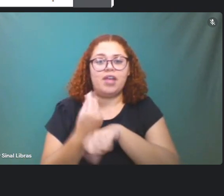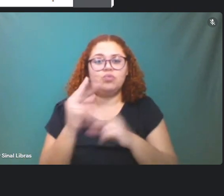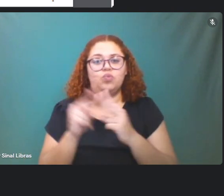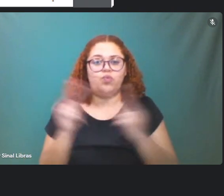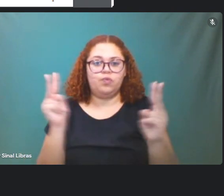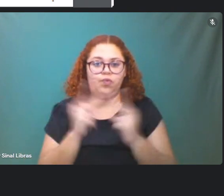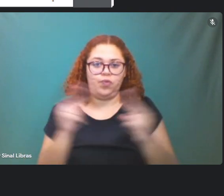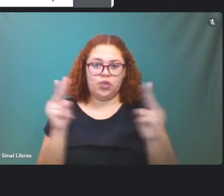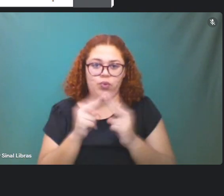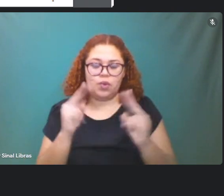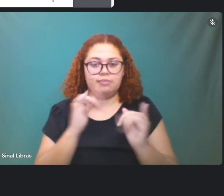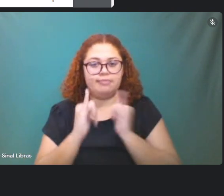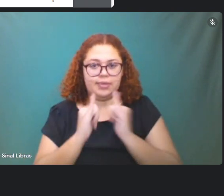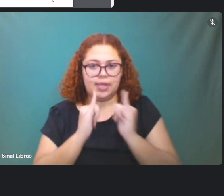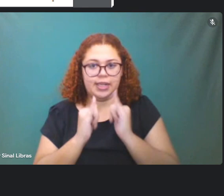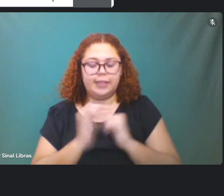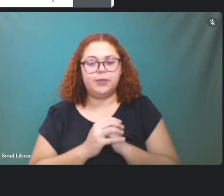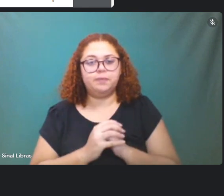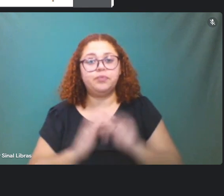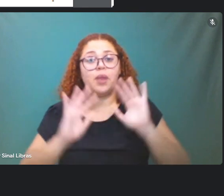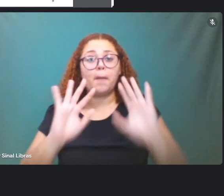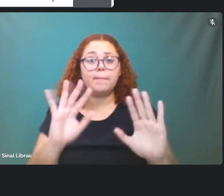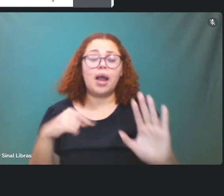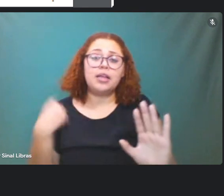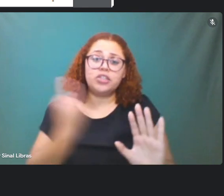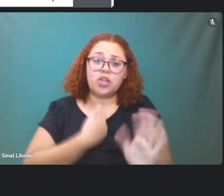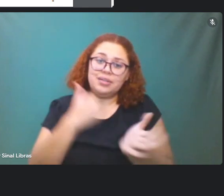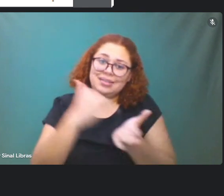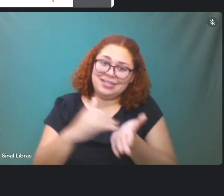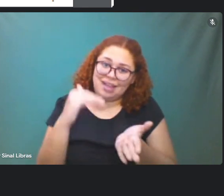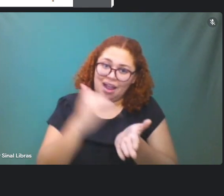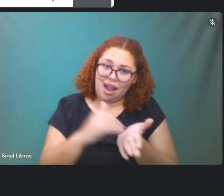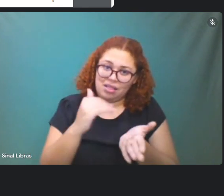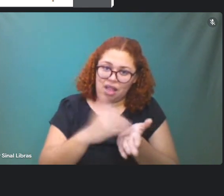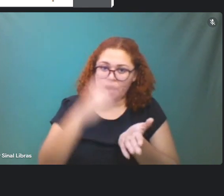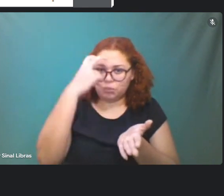e secretários de cultura, estamos trabalhando mais com os conceitos de